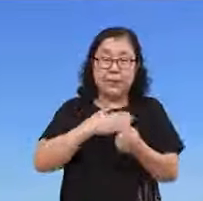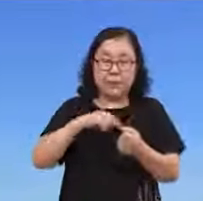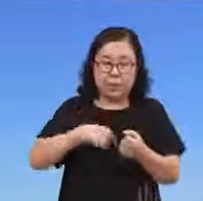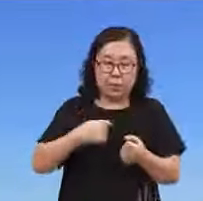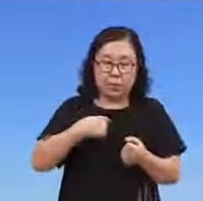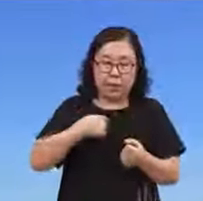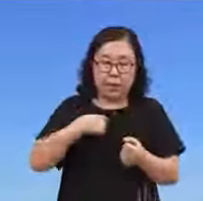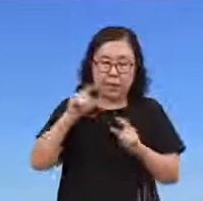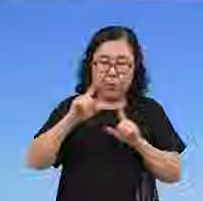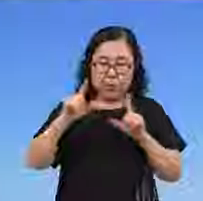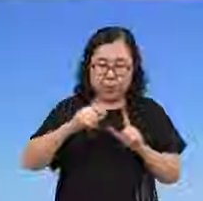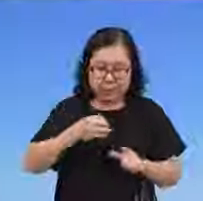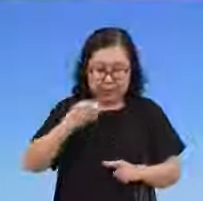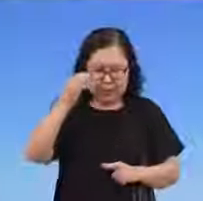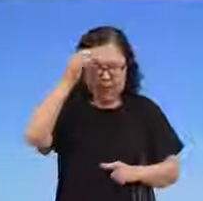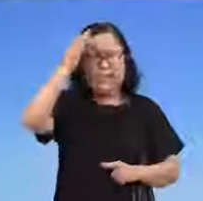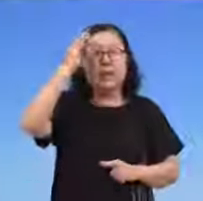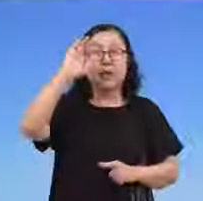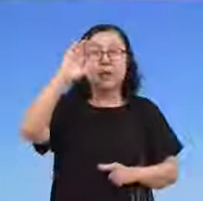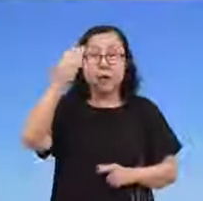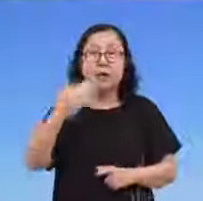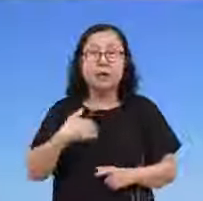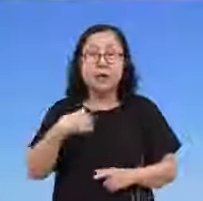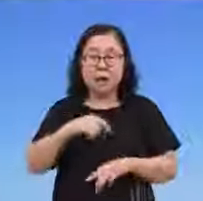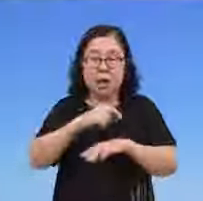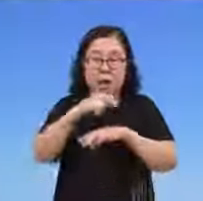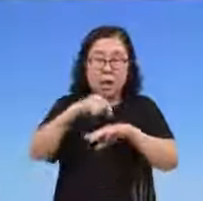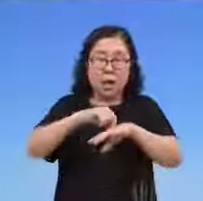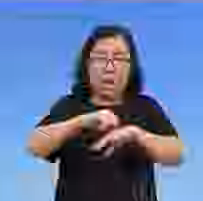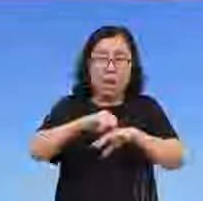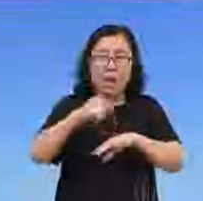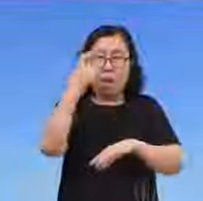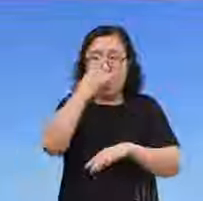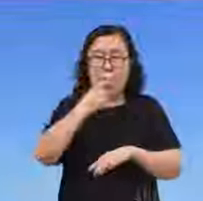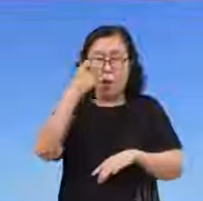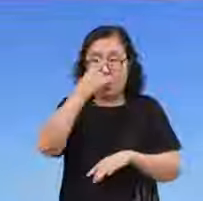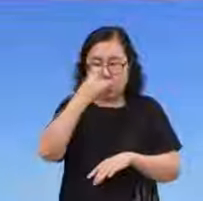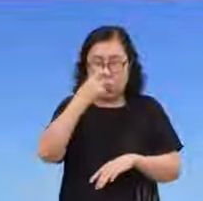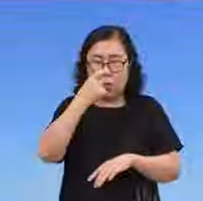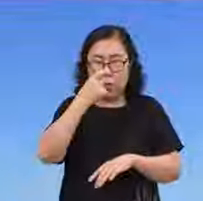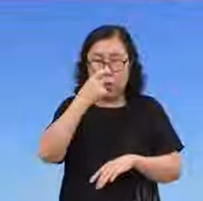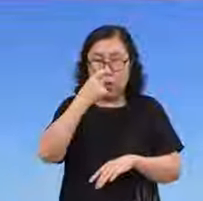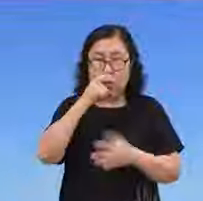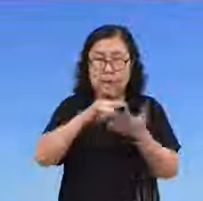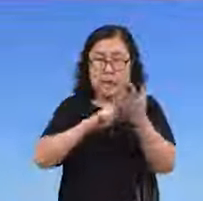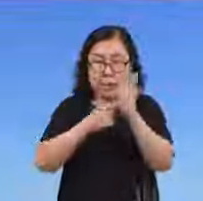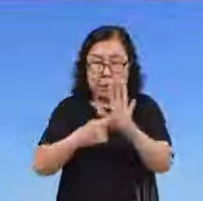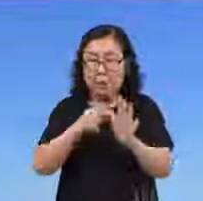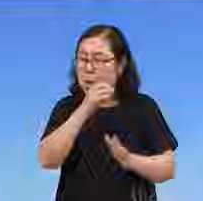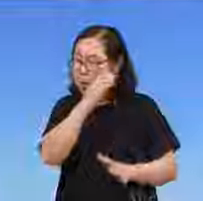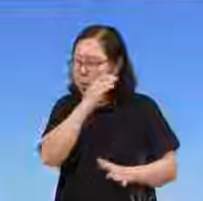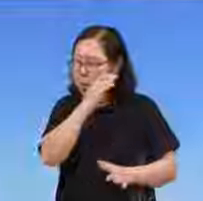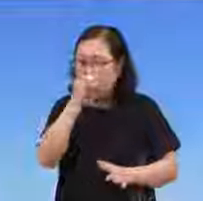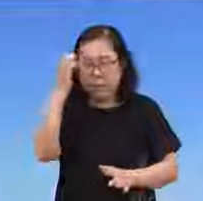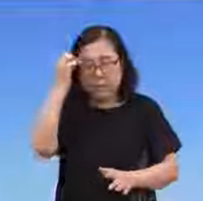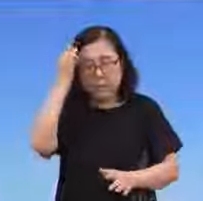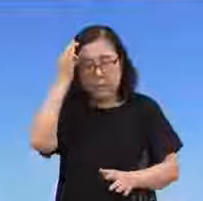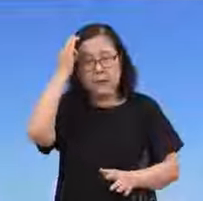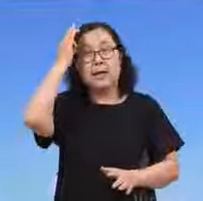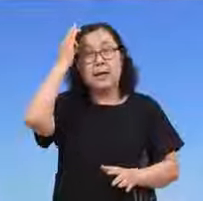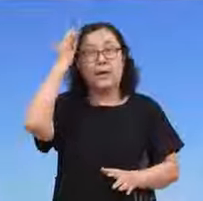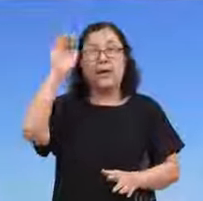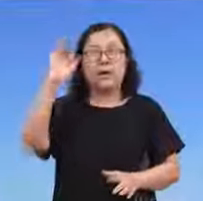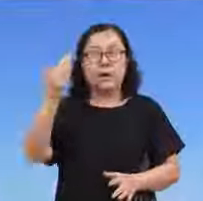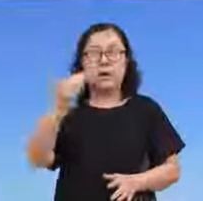각성하게 자각하게 된 거거든요. 이게 민낯을 드러내는 부끄러움을 깨닫게 되는 것의 유익이에요.